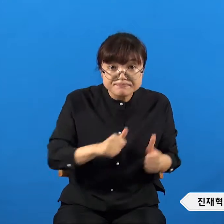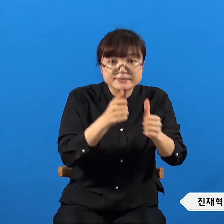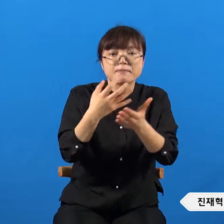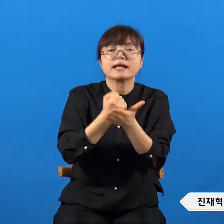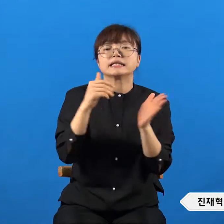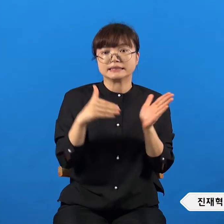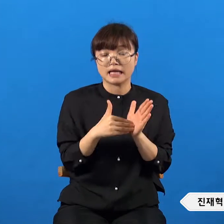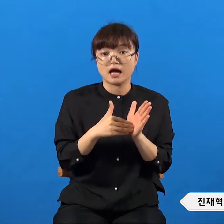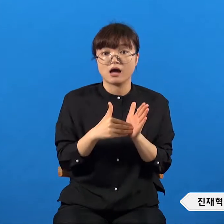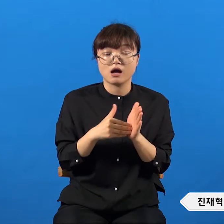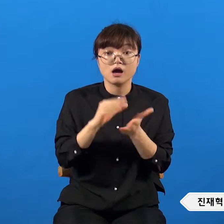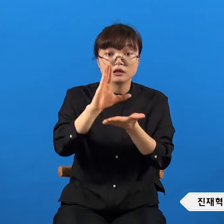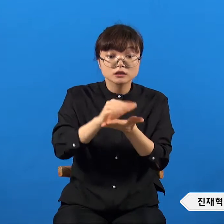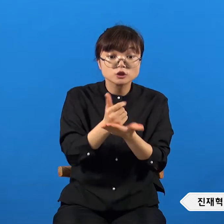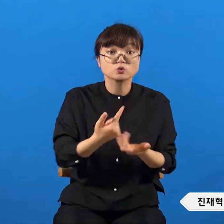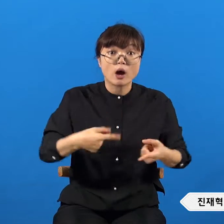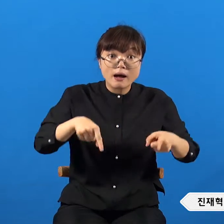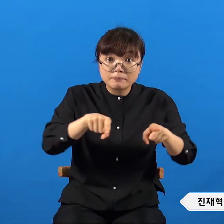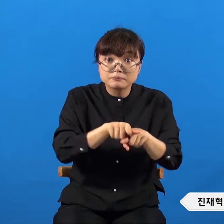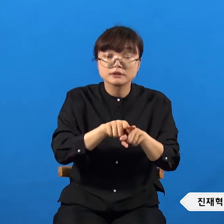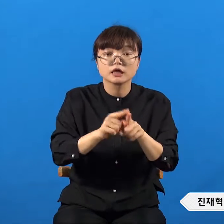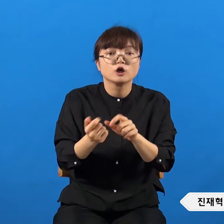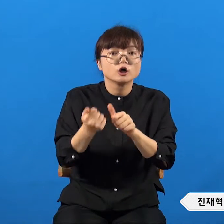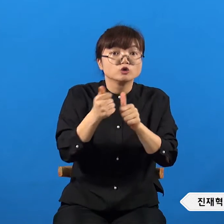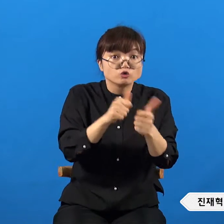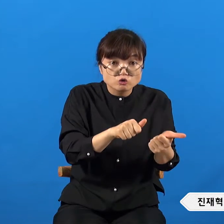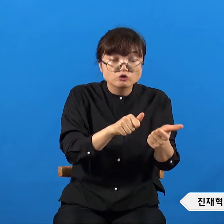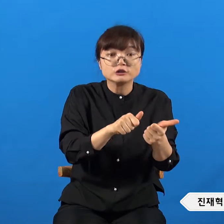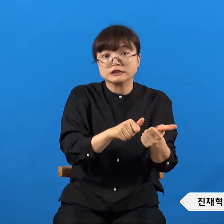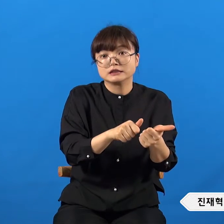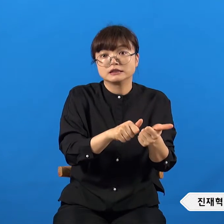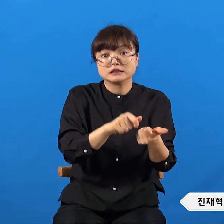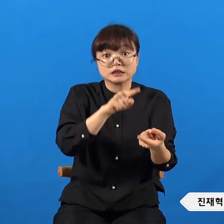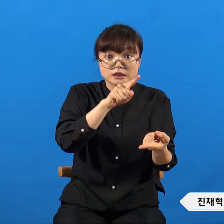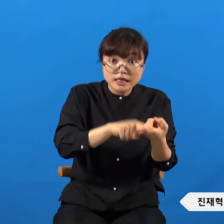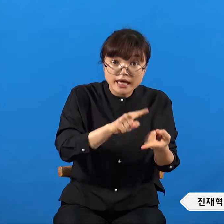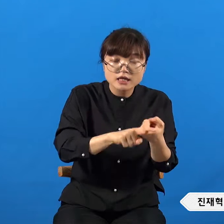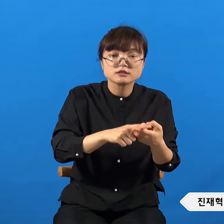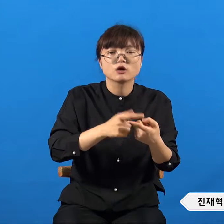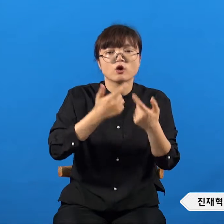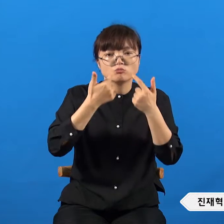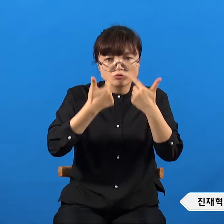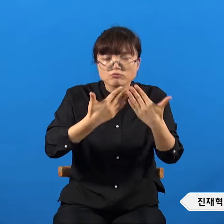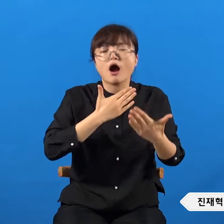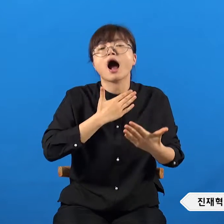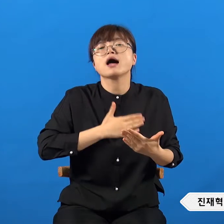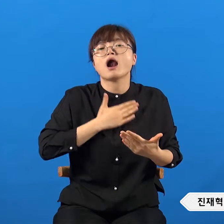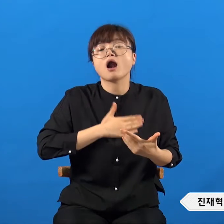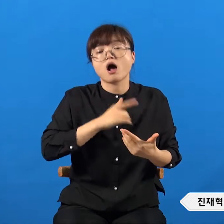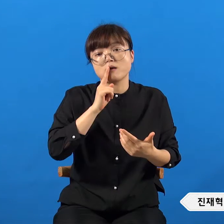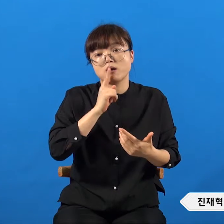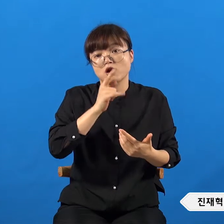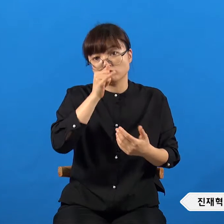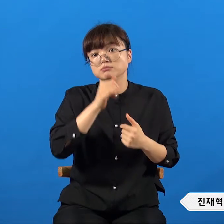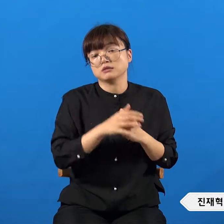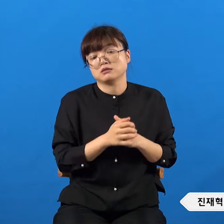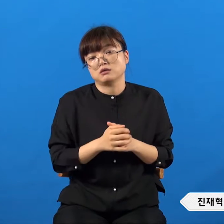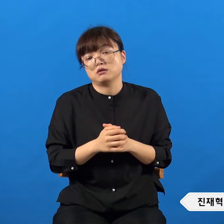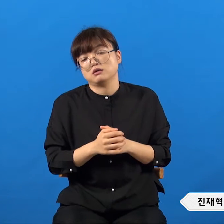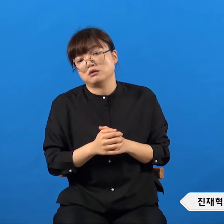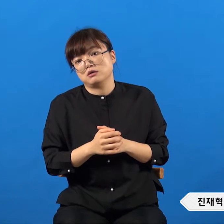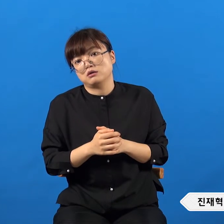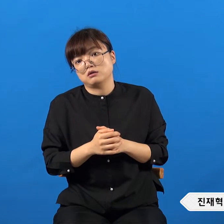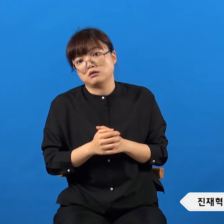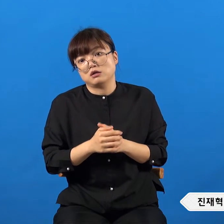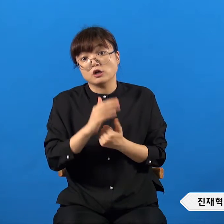침례를 받았다. 그리스도와 함께 죽은 사실을 알아라라고 말씀하고